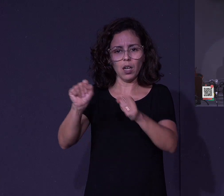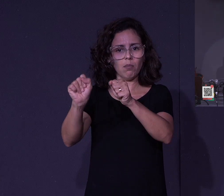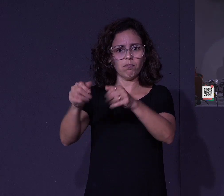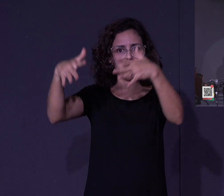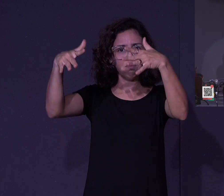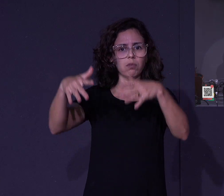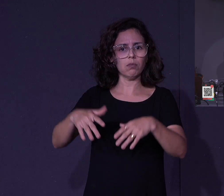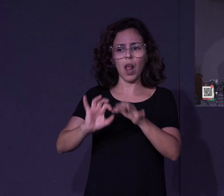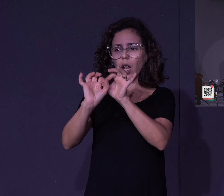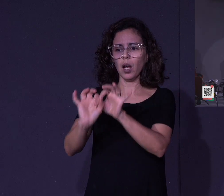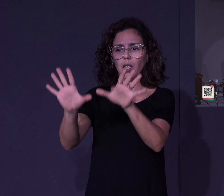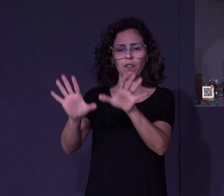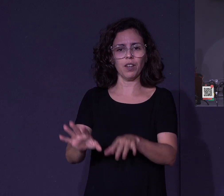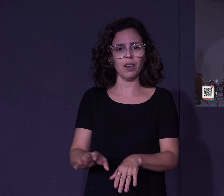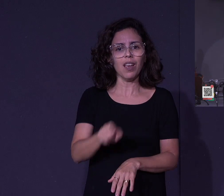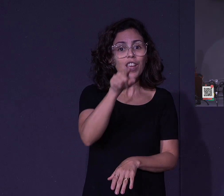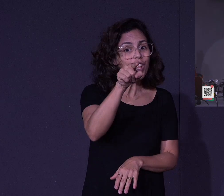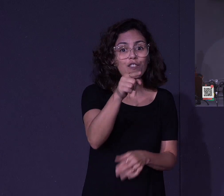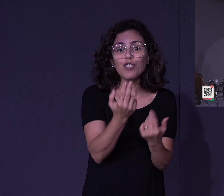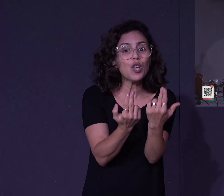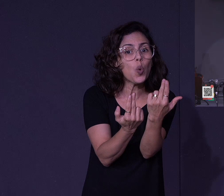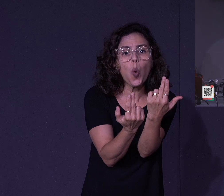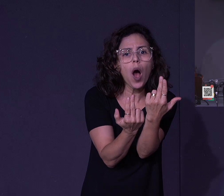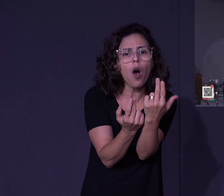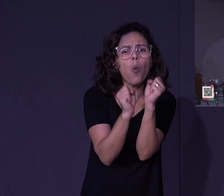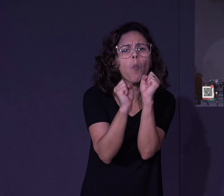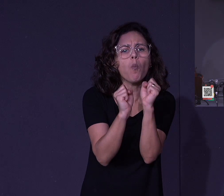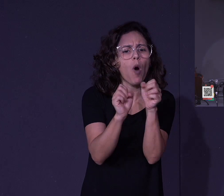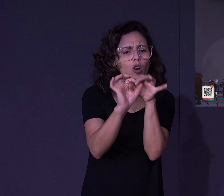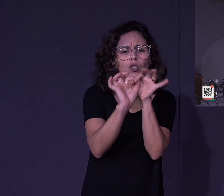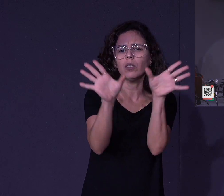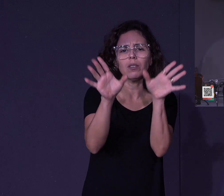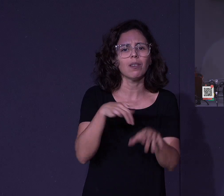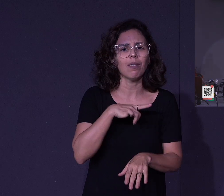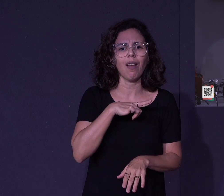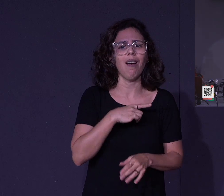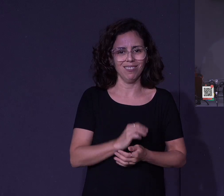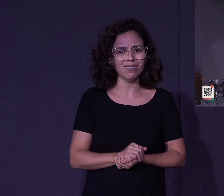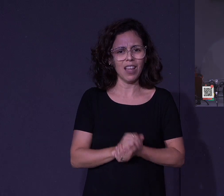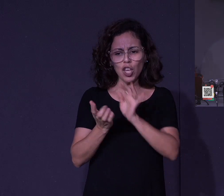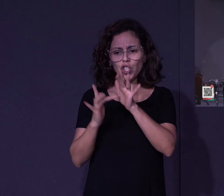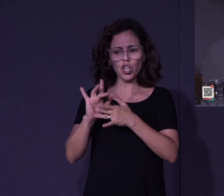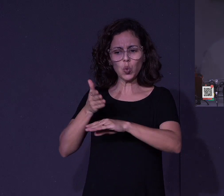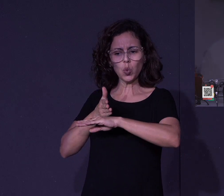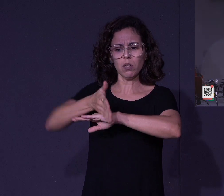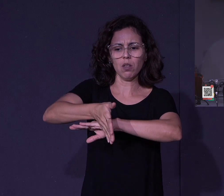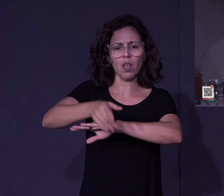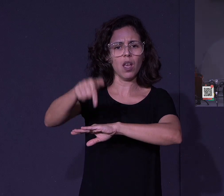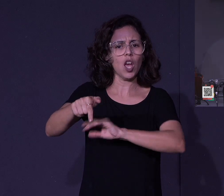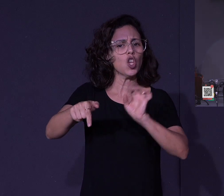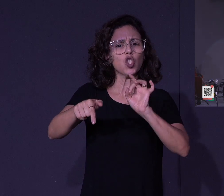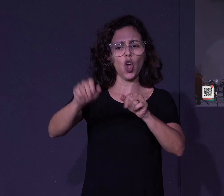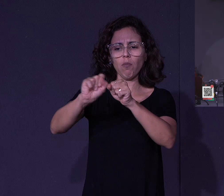história. Basta você dar lugar para ele fazer isso. Ele foi lá só para isso. E